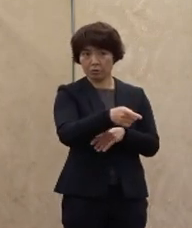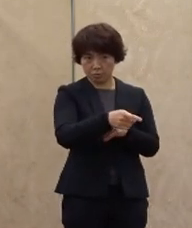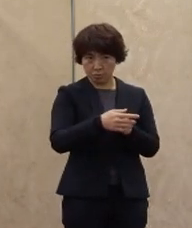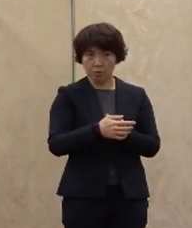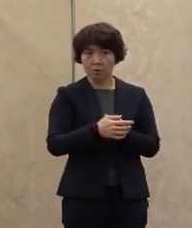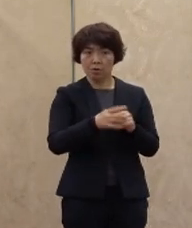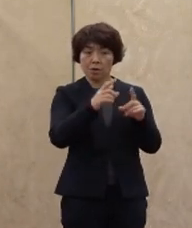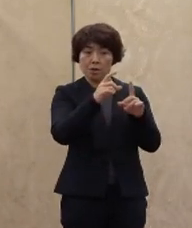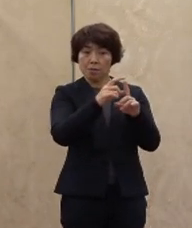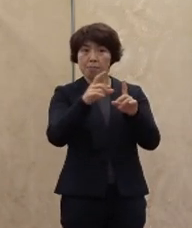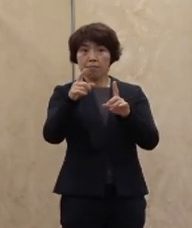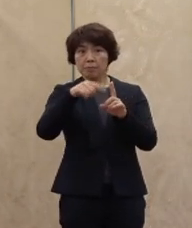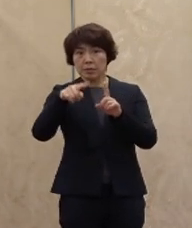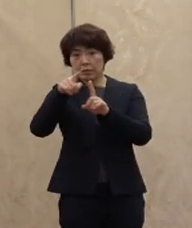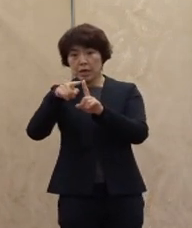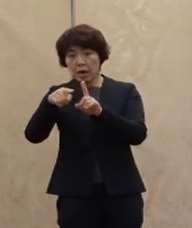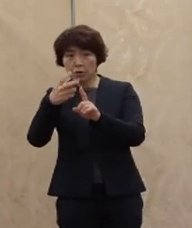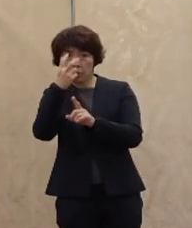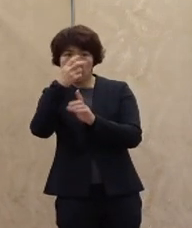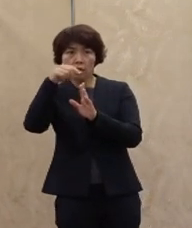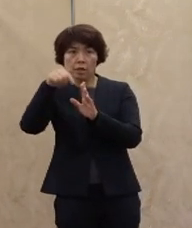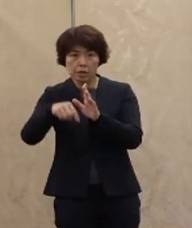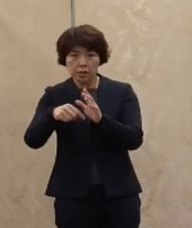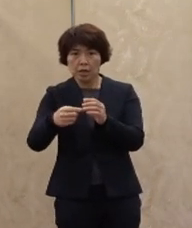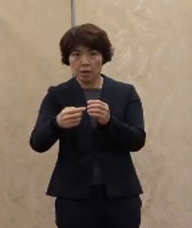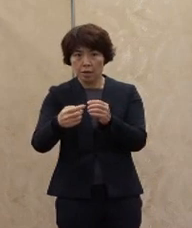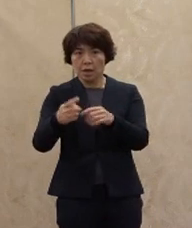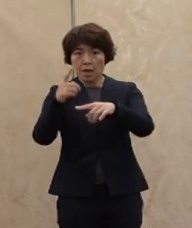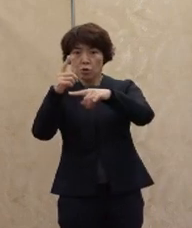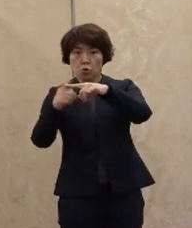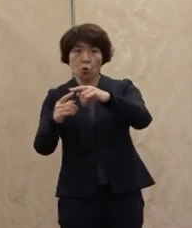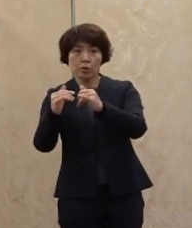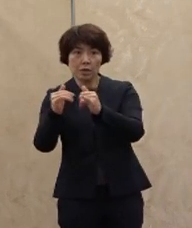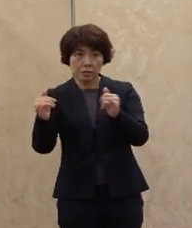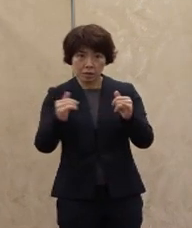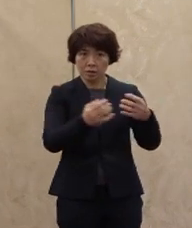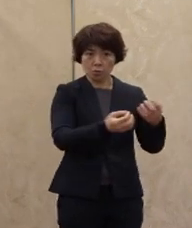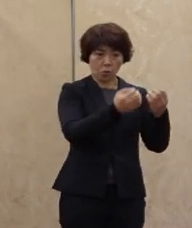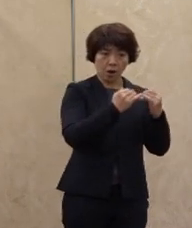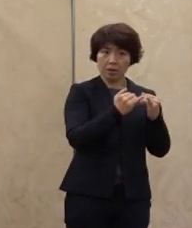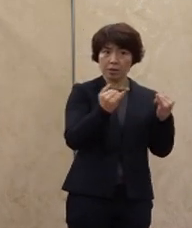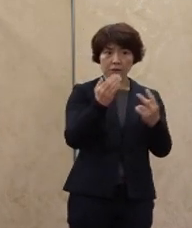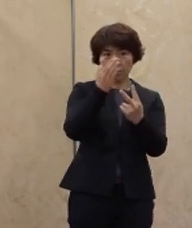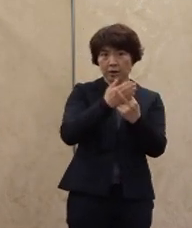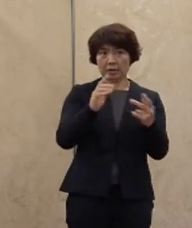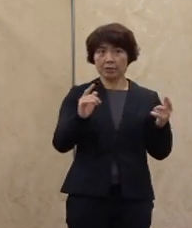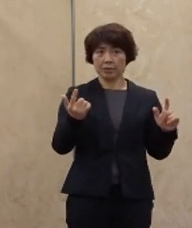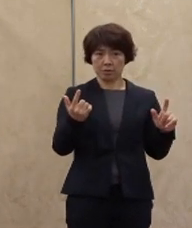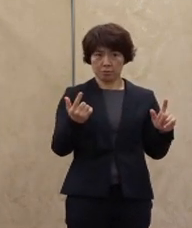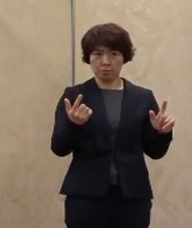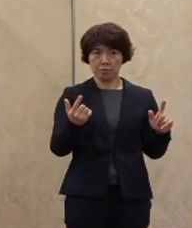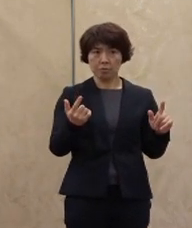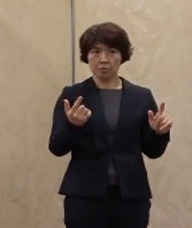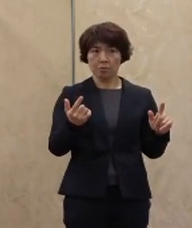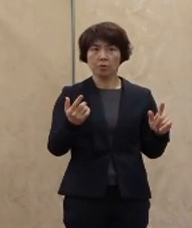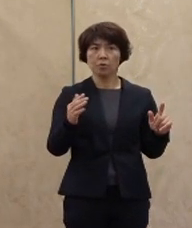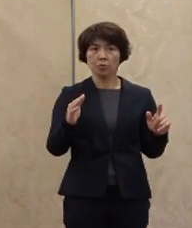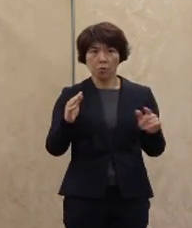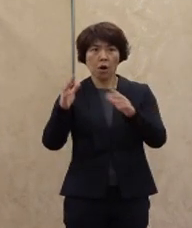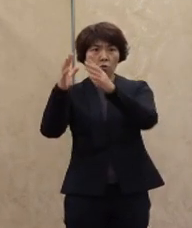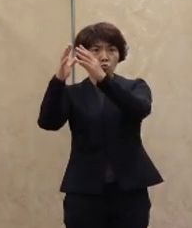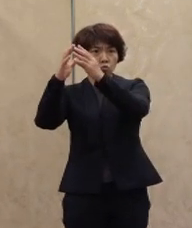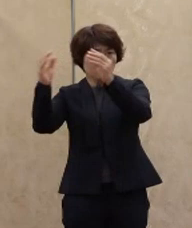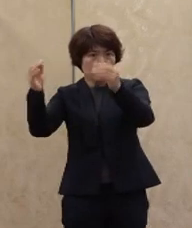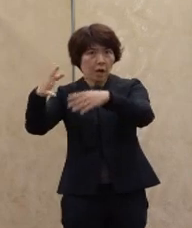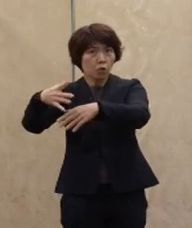査の中で陽性者と感染者はあの違うとは思ってます。ただそれはも 国の統一した基準でやらない